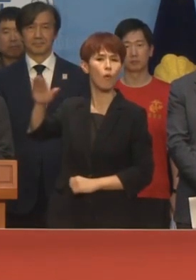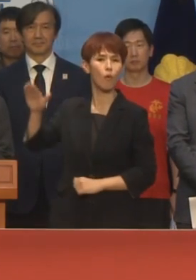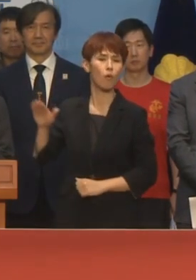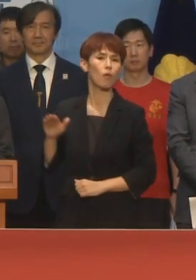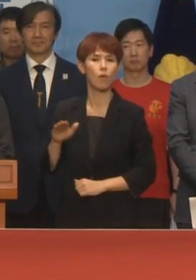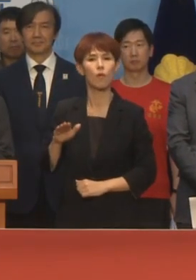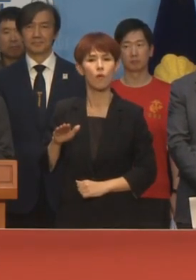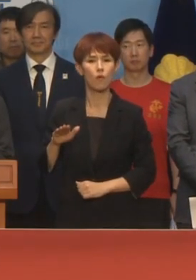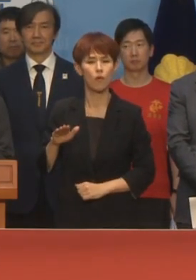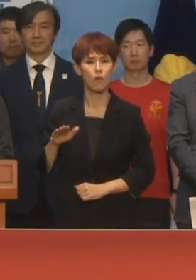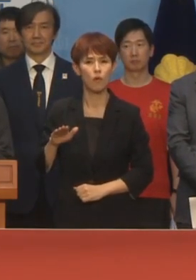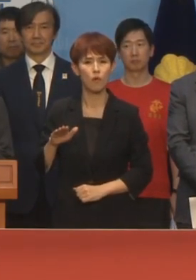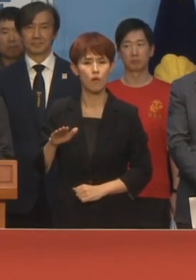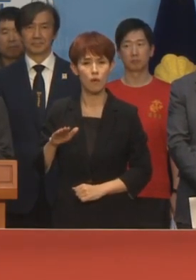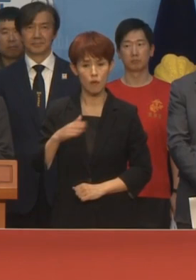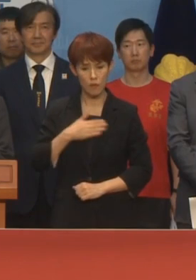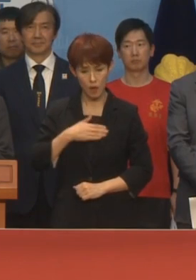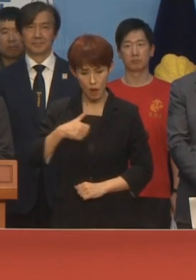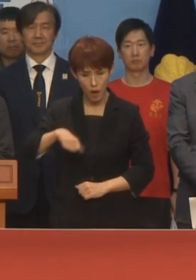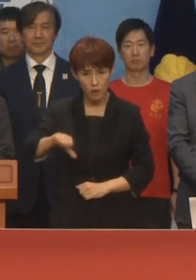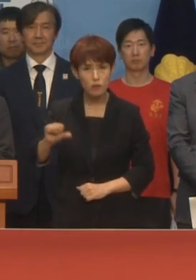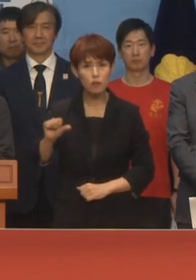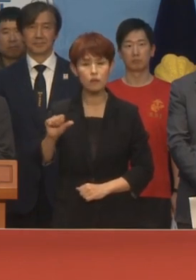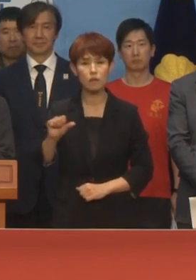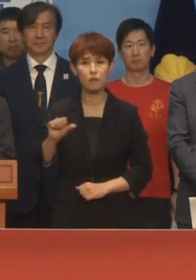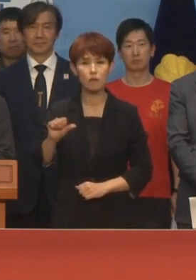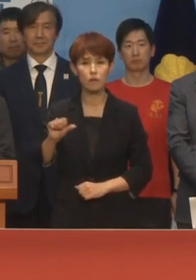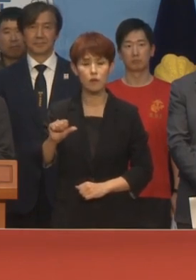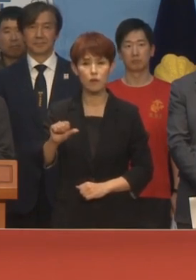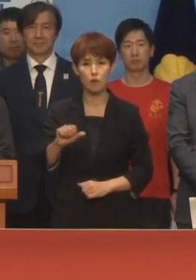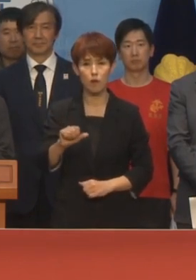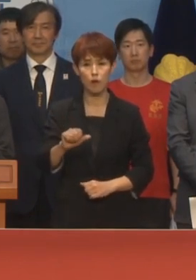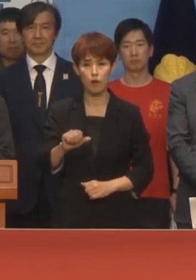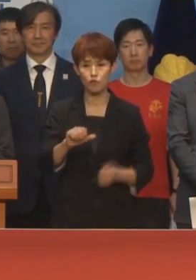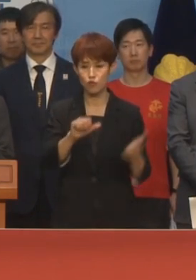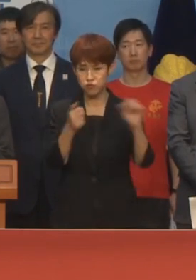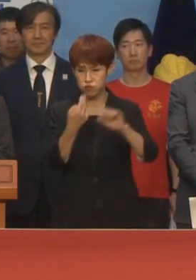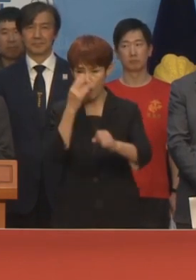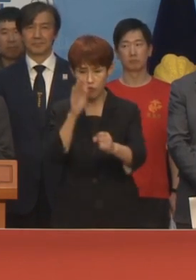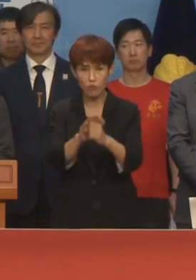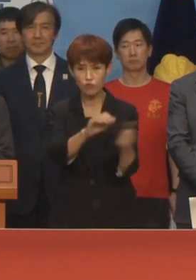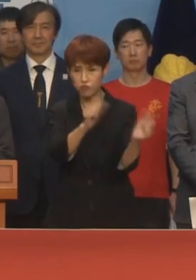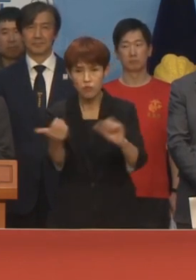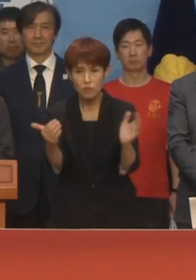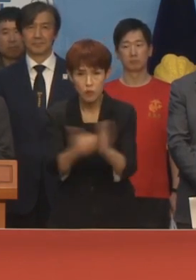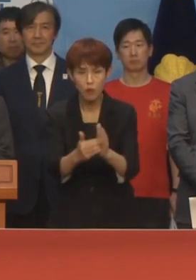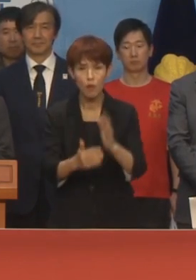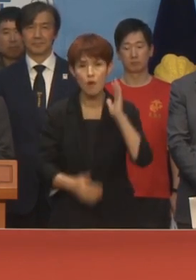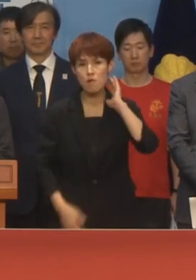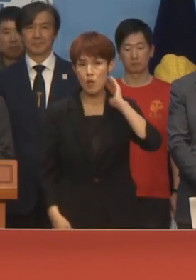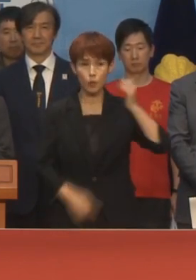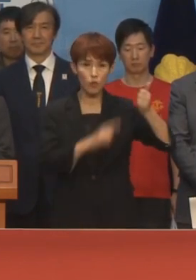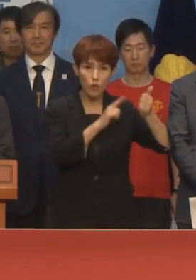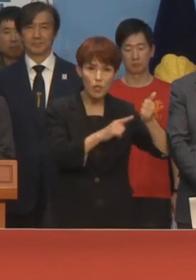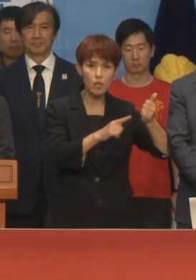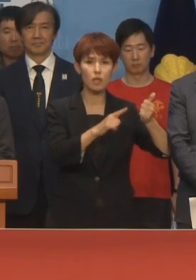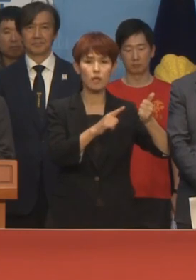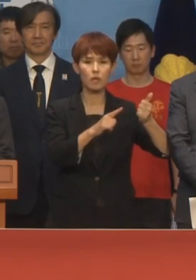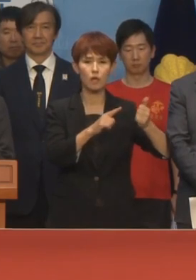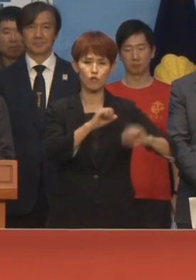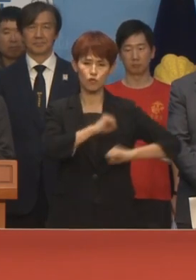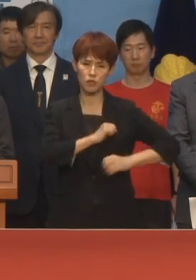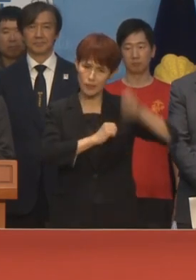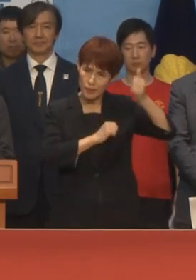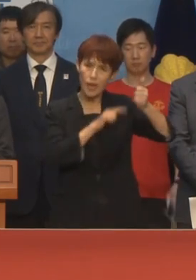부모들이 우리 아이가 그런 억울한 죽음을 당했는데 국가가 대통령이 나서서 국군 통수권자가